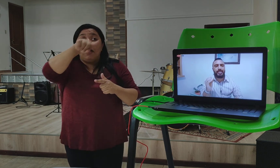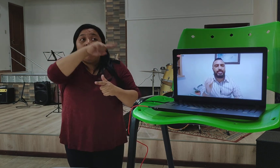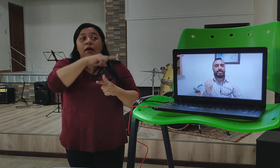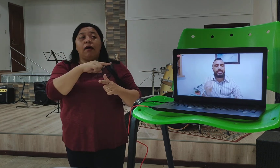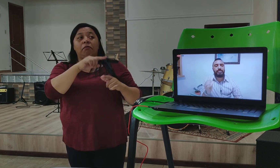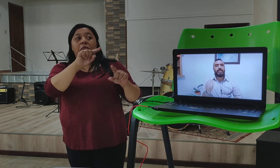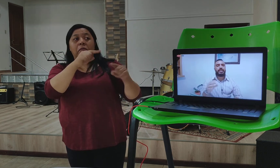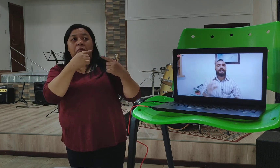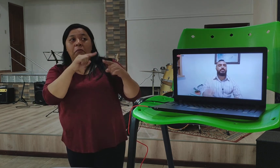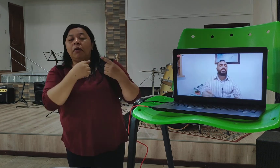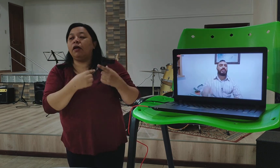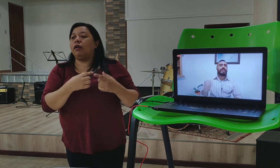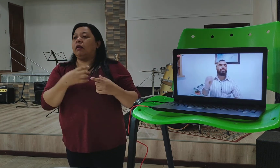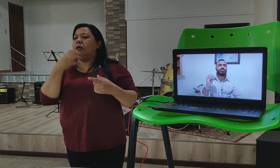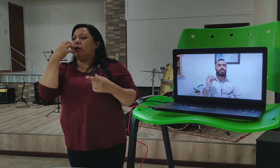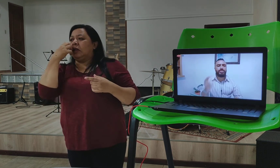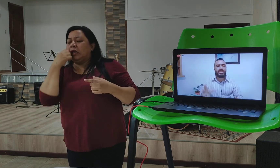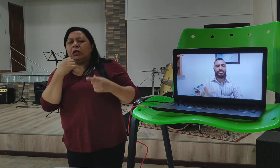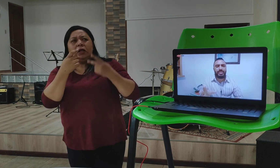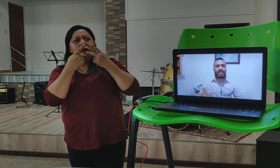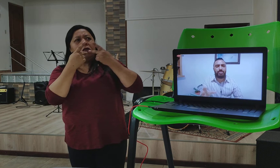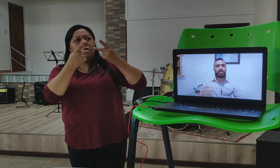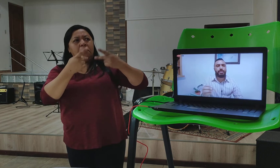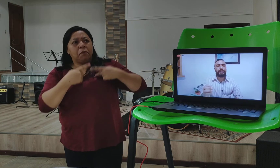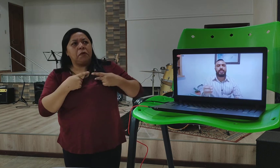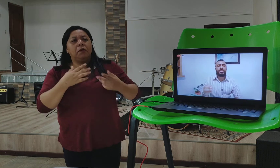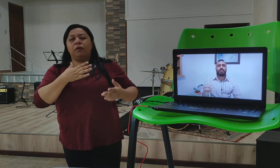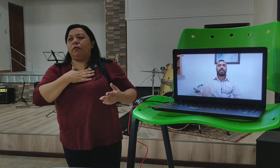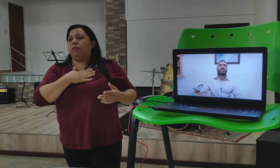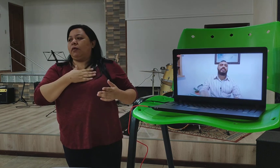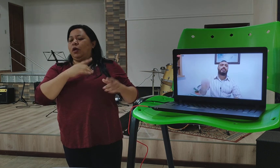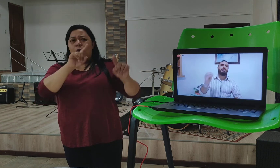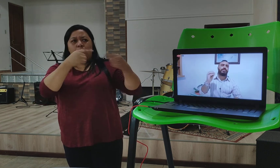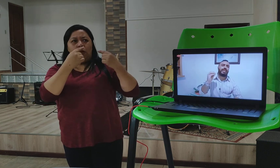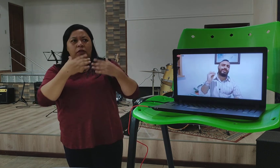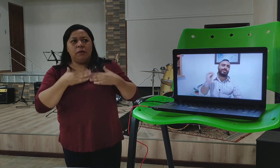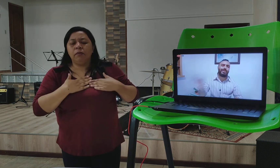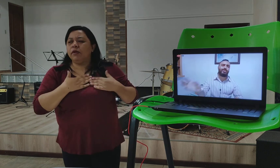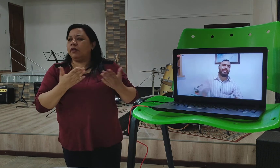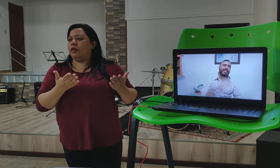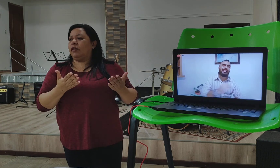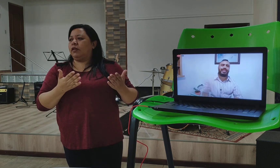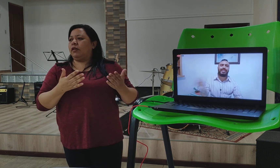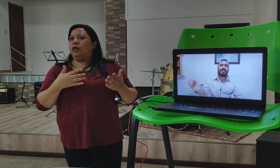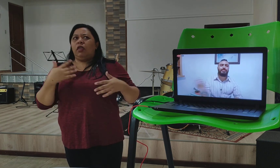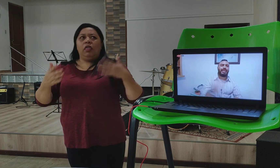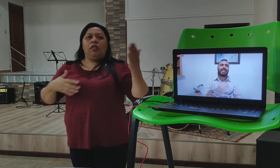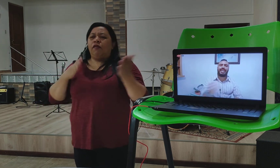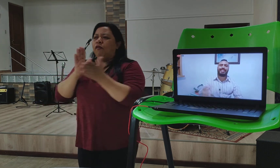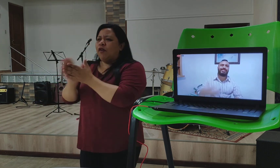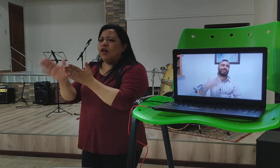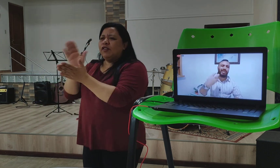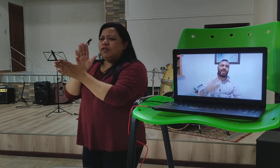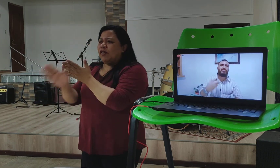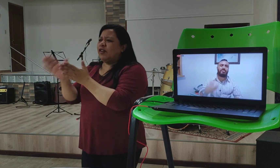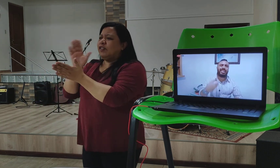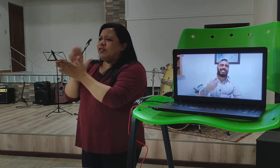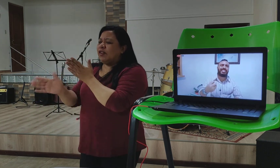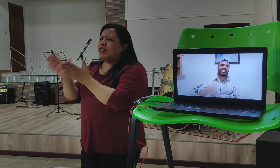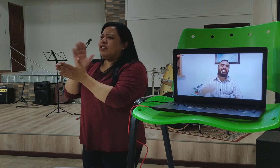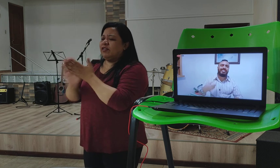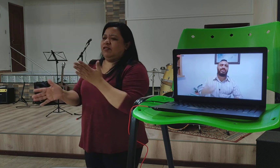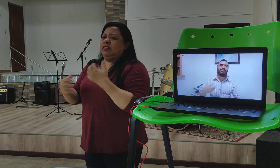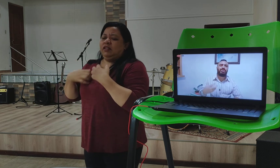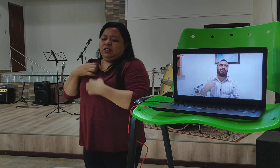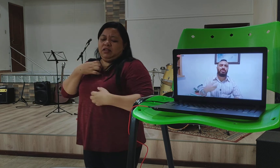a perseguição, decepcionado com seus adversários o perseguindo, decepcionado com a correria daqui para lá. Isso